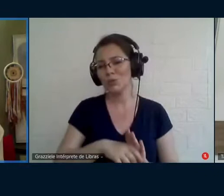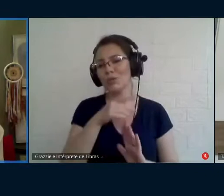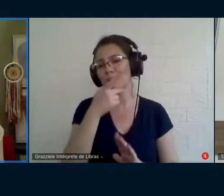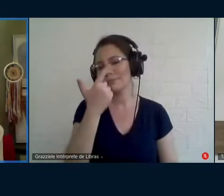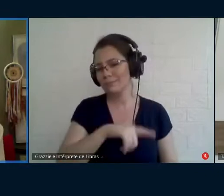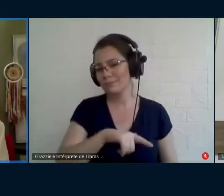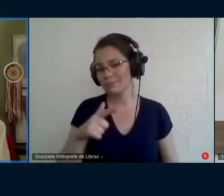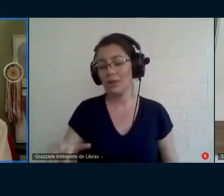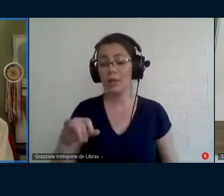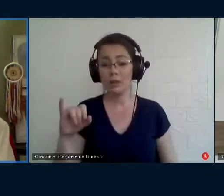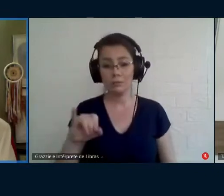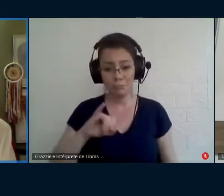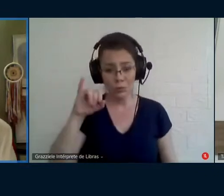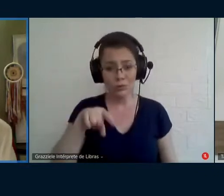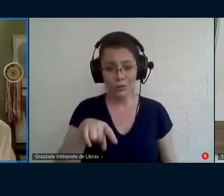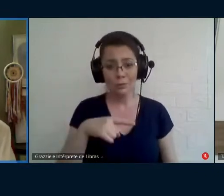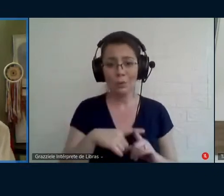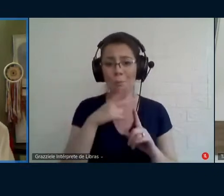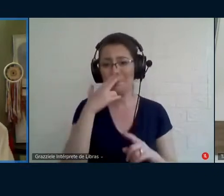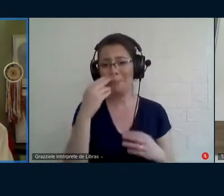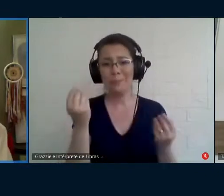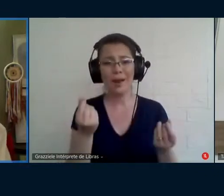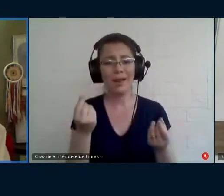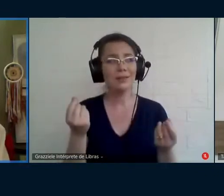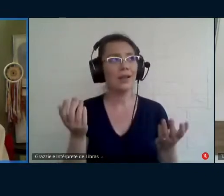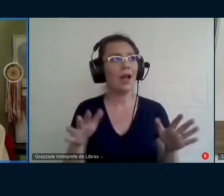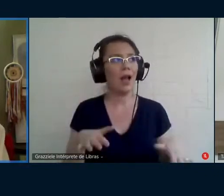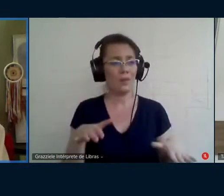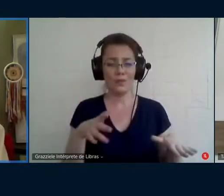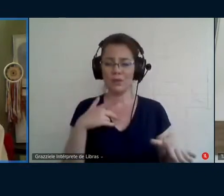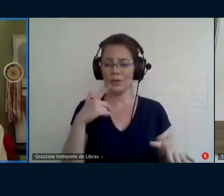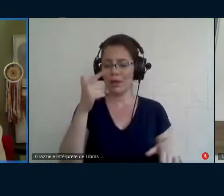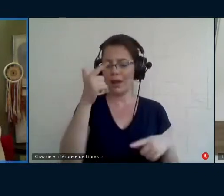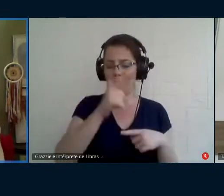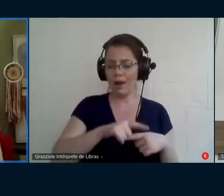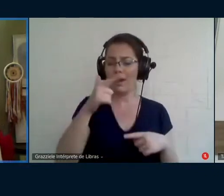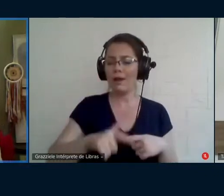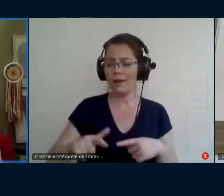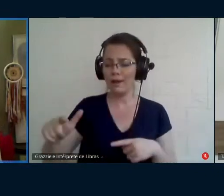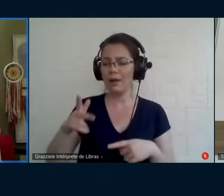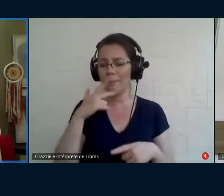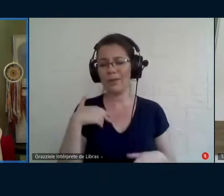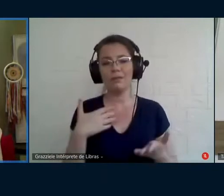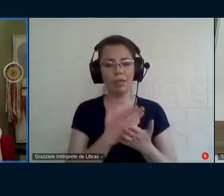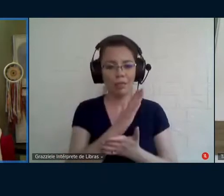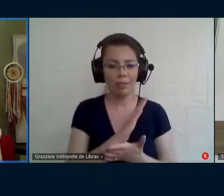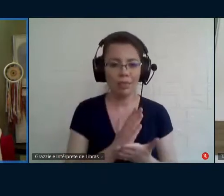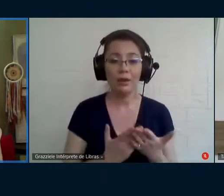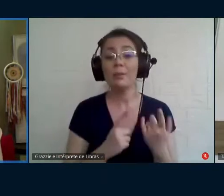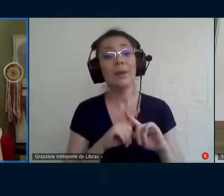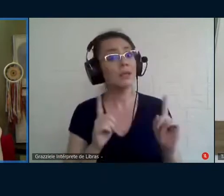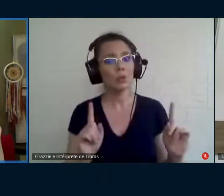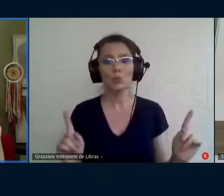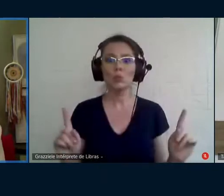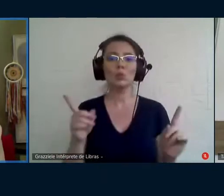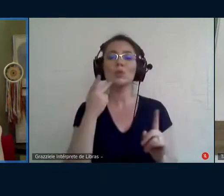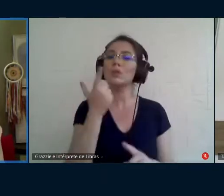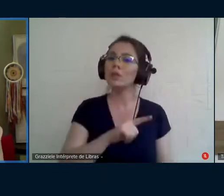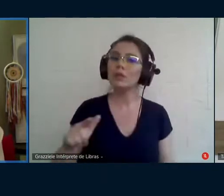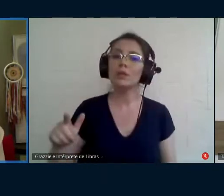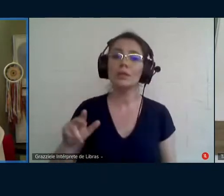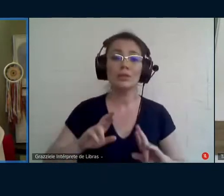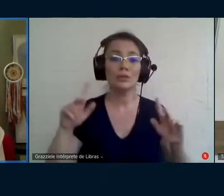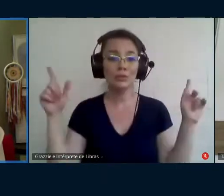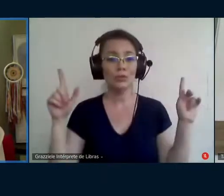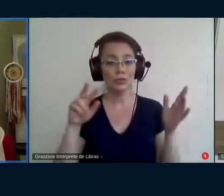importante porque pode parecer uma repetição, mas ela é sempre uma repetição diferente. então você